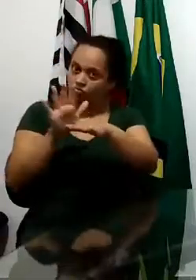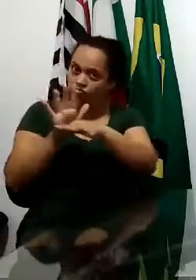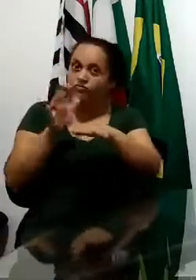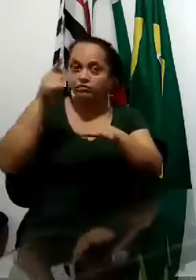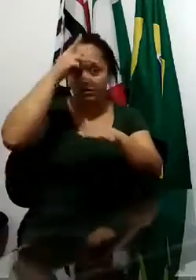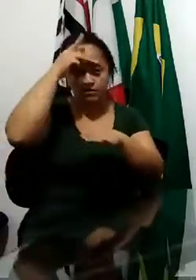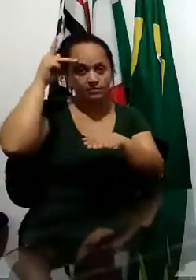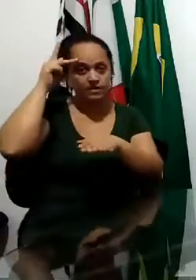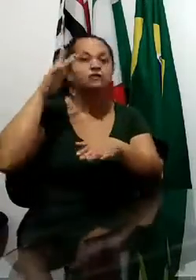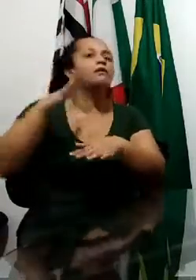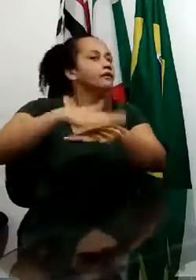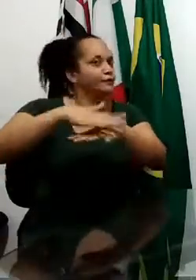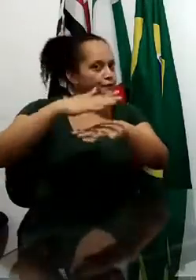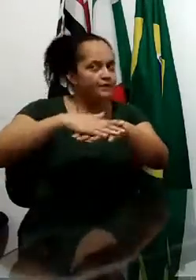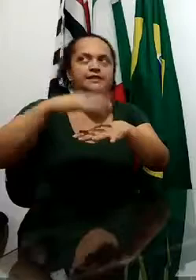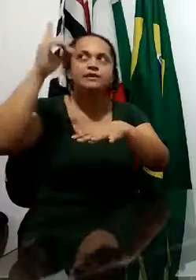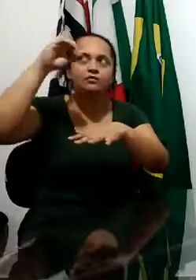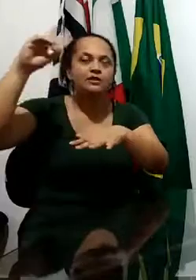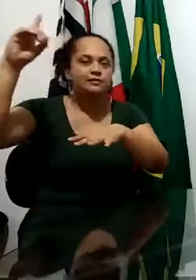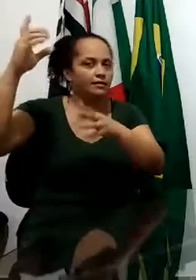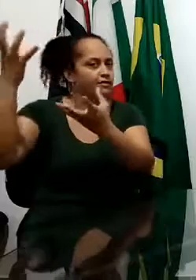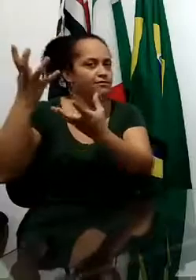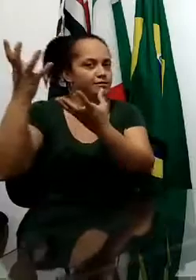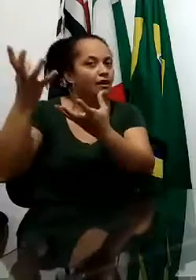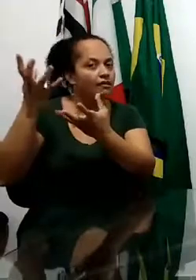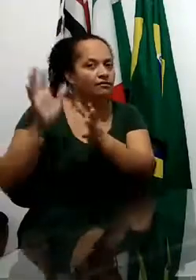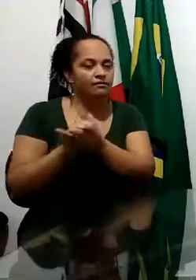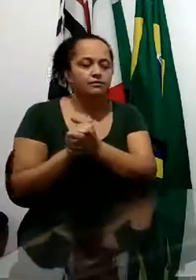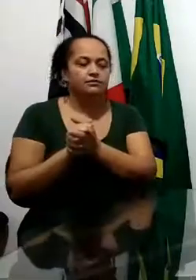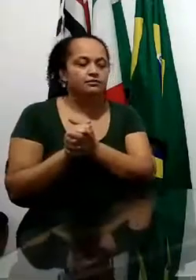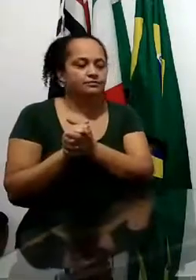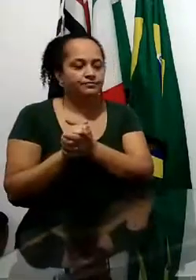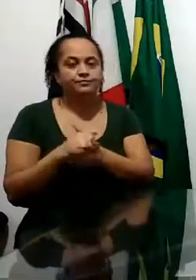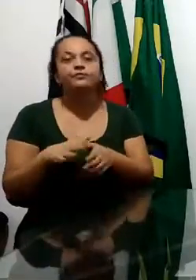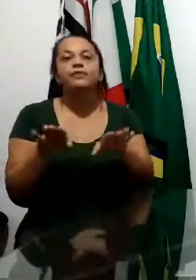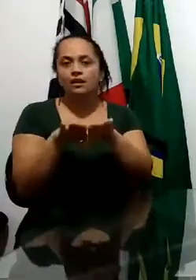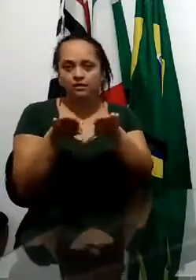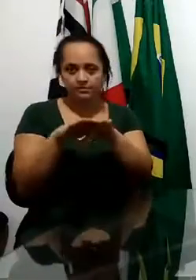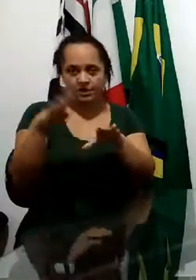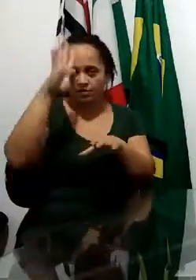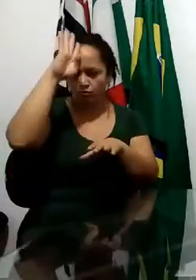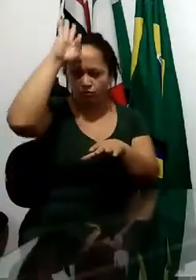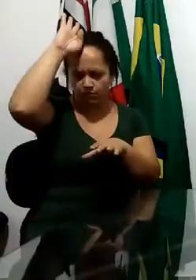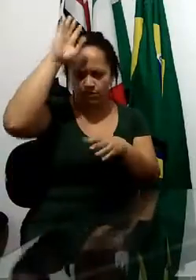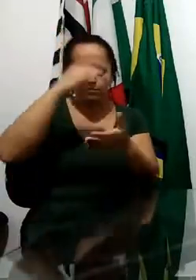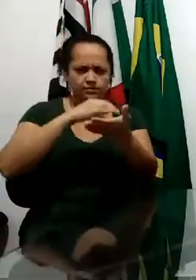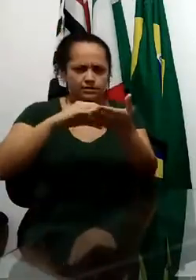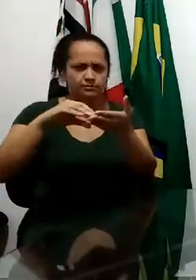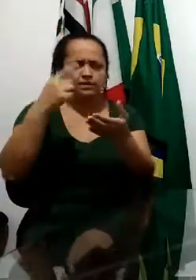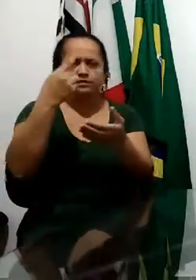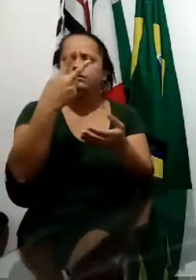o plano e o propósito do Senhor. Também em Romanos capítulo 12,